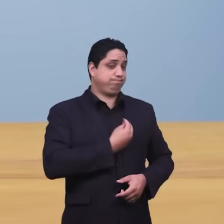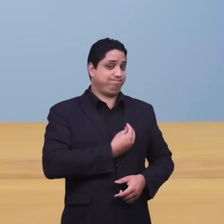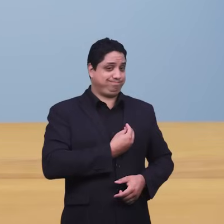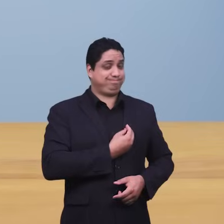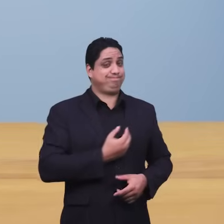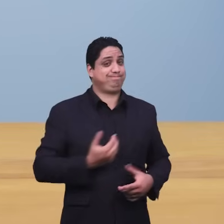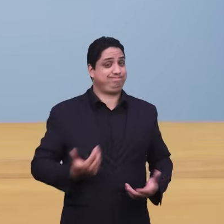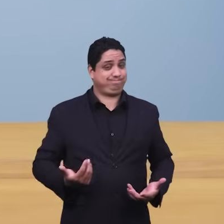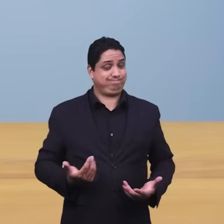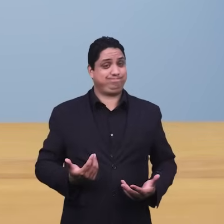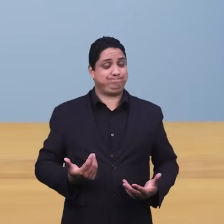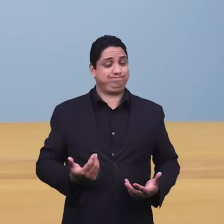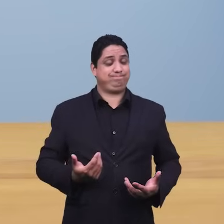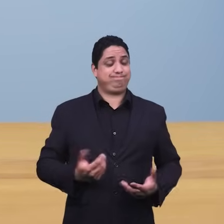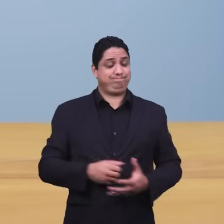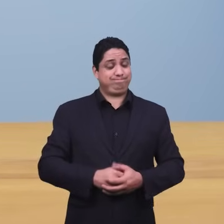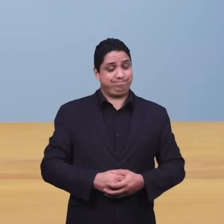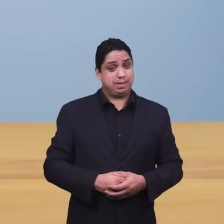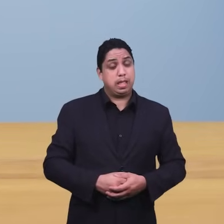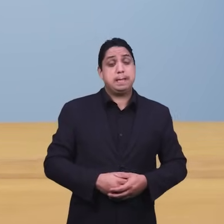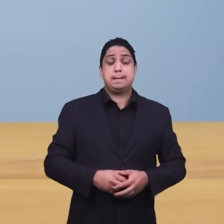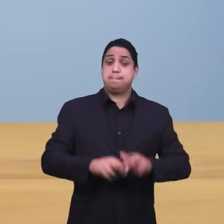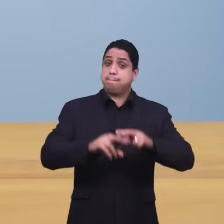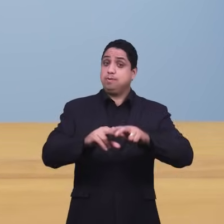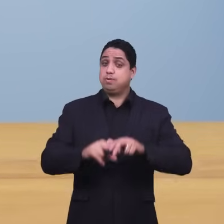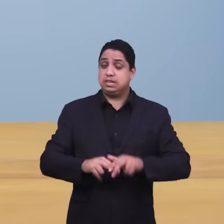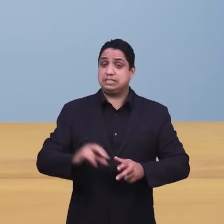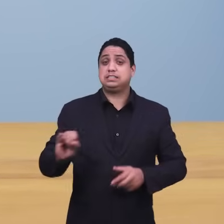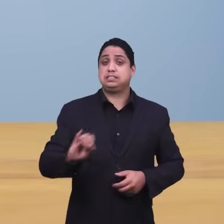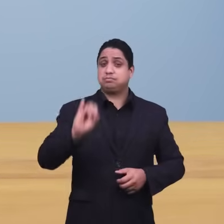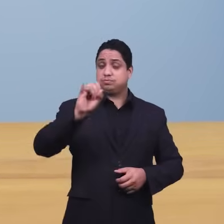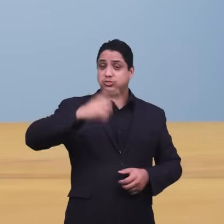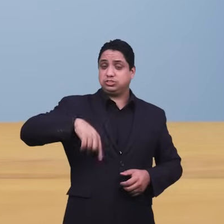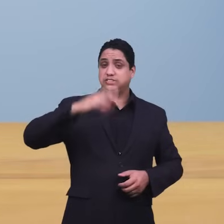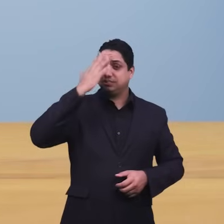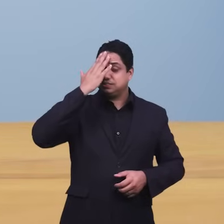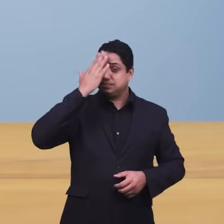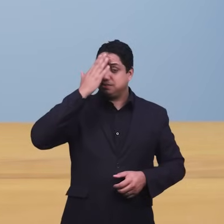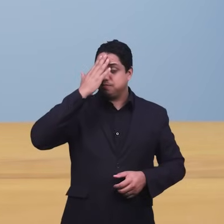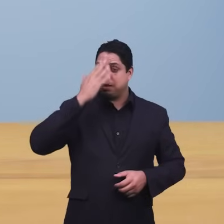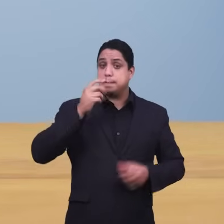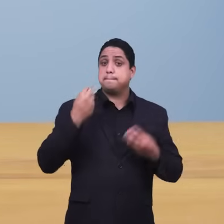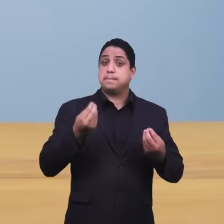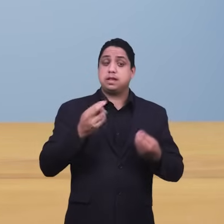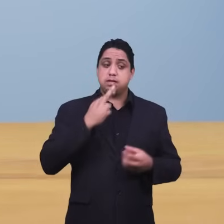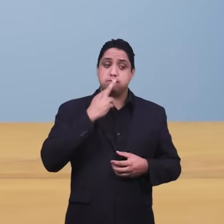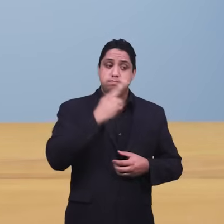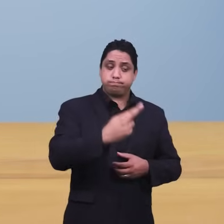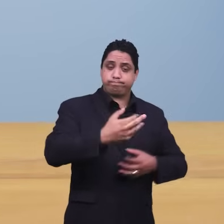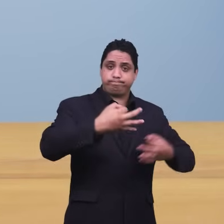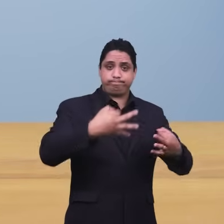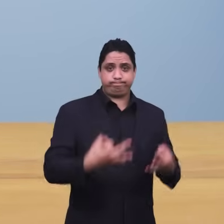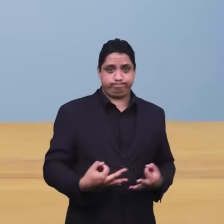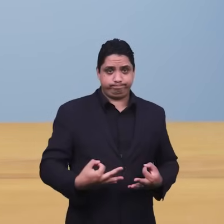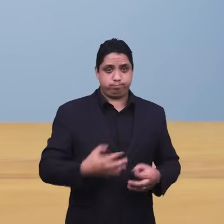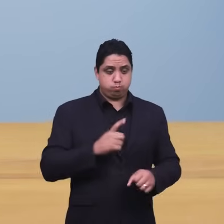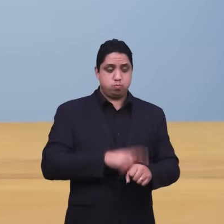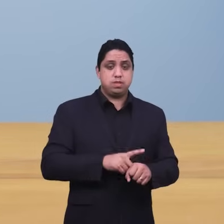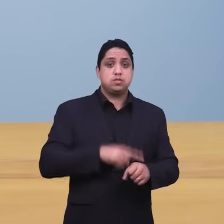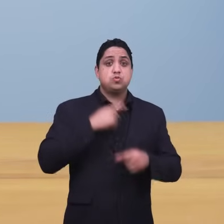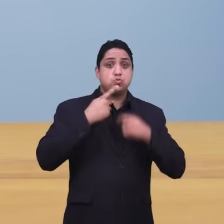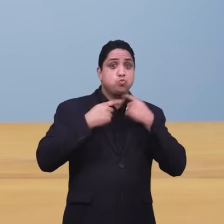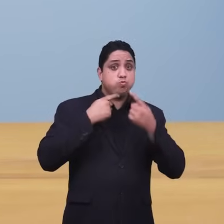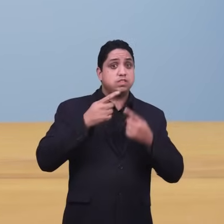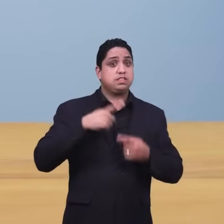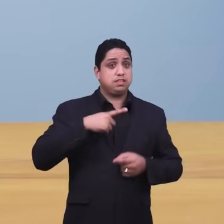pessoa. Então, é importante nós sabermos disso para darmos essa resposta quando essa dúvida